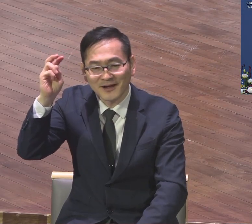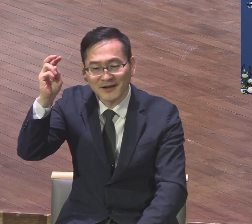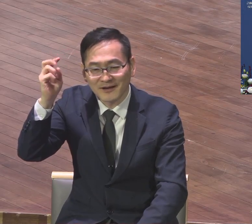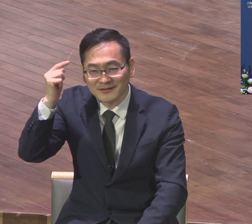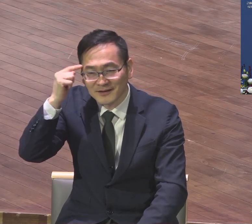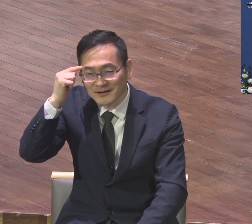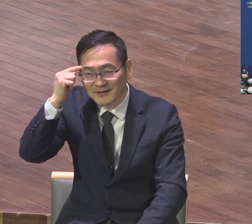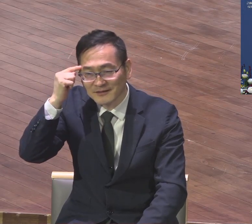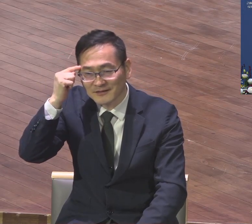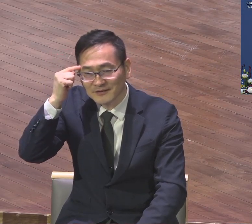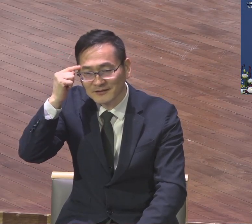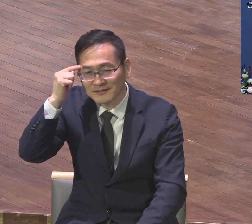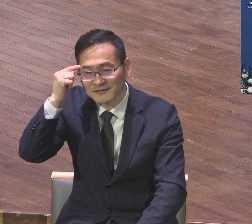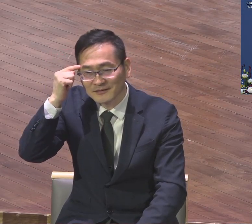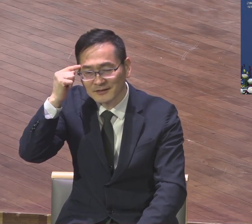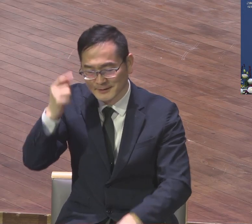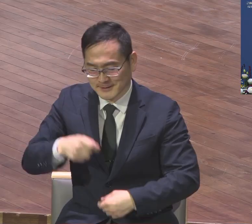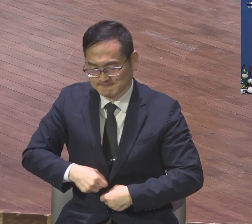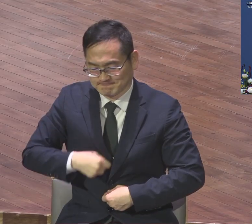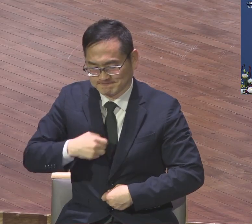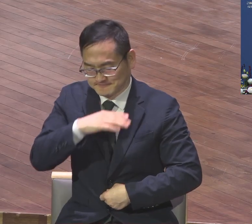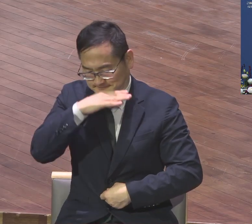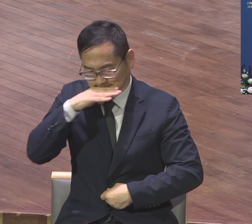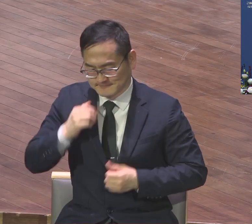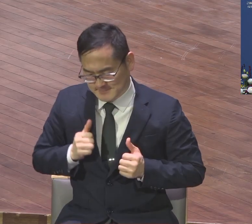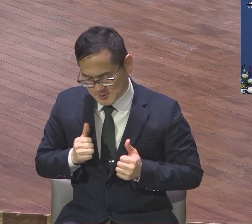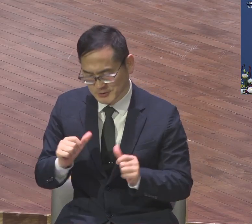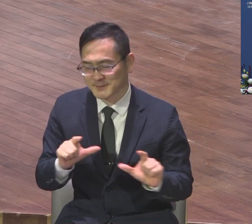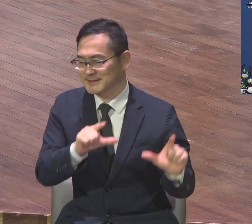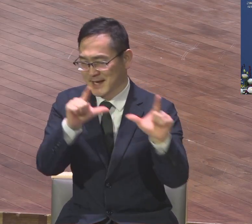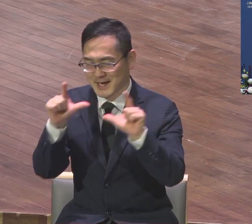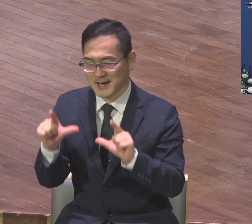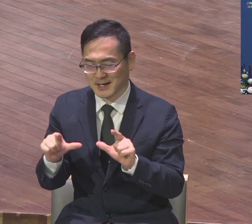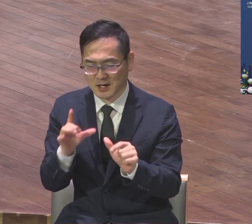저기 있다면 내가 성실하게 살았으니 천국 가겠지.